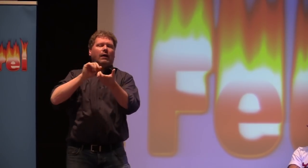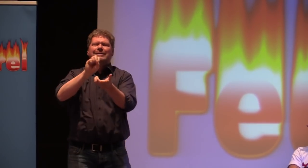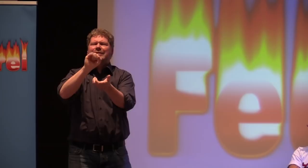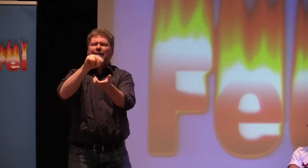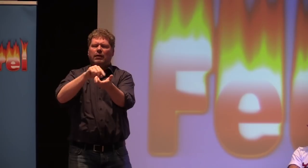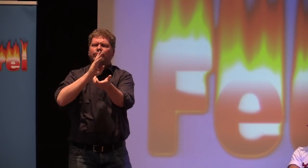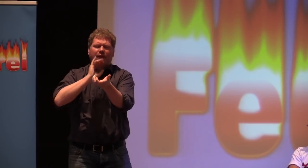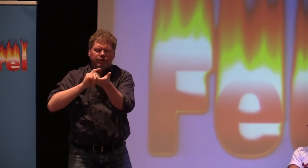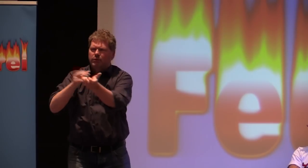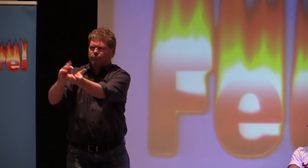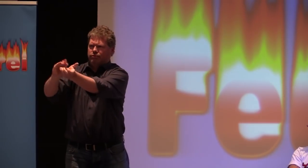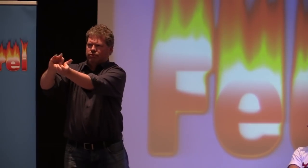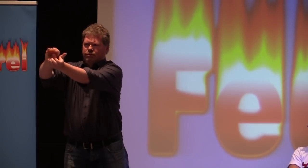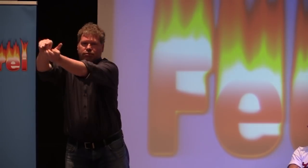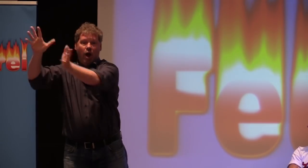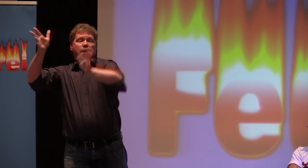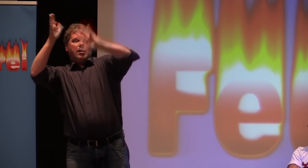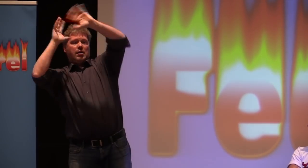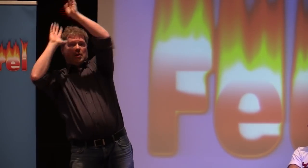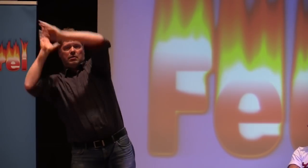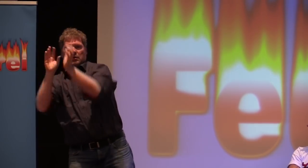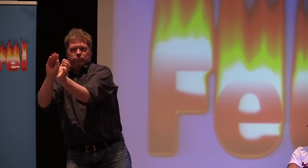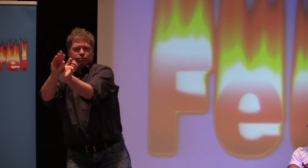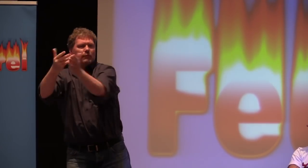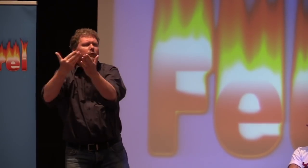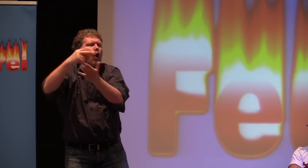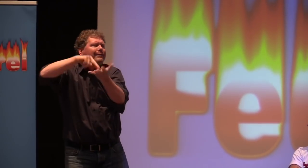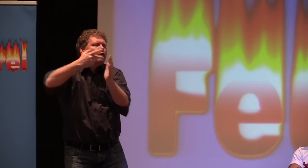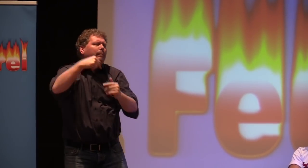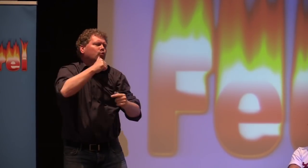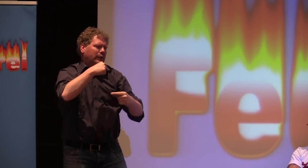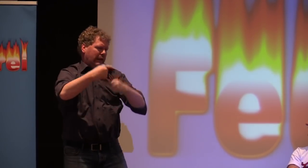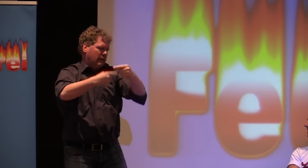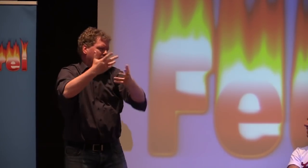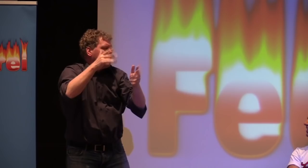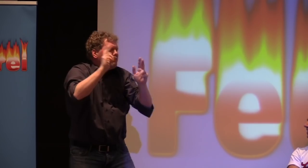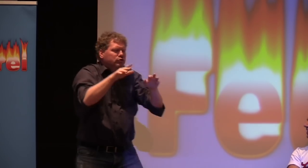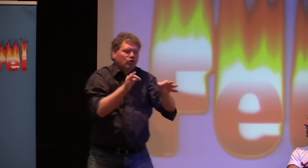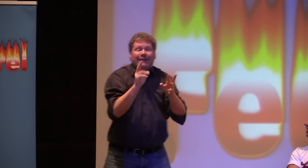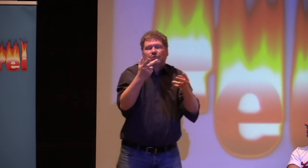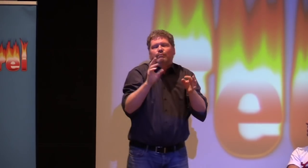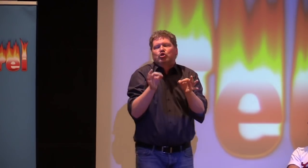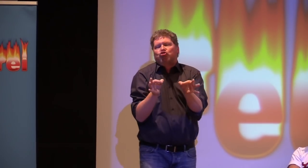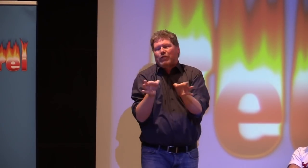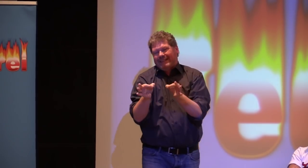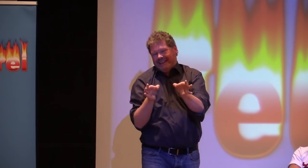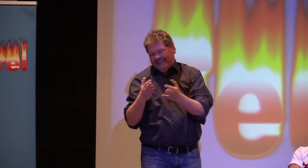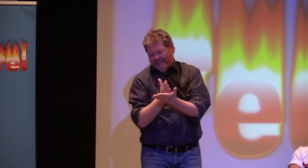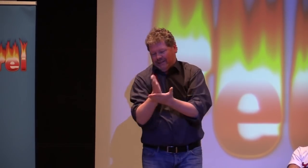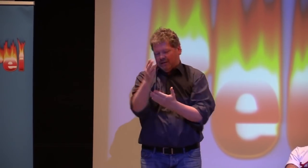runterfallen. Wir werden ständig vergessen. Es wird doch nochmal, so wie Kevin gerade sagte, ein Hörender bevorzugt, der telefonieren kann. Und man muss da